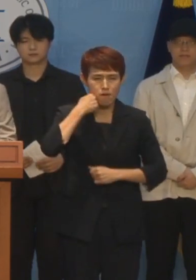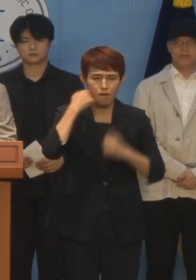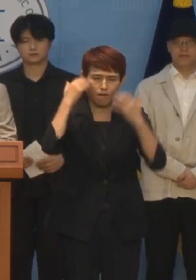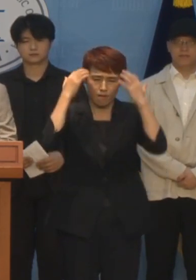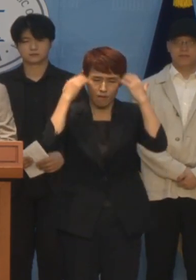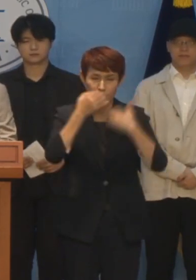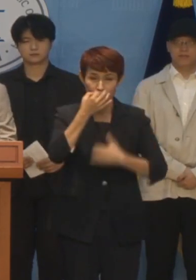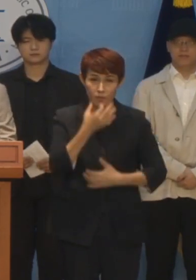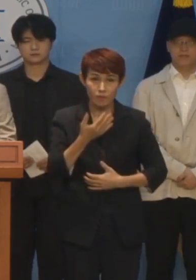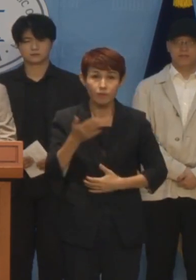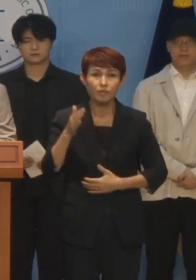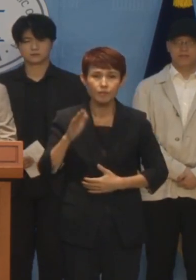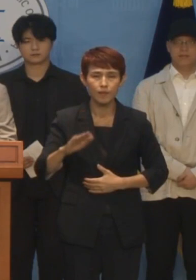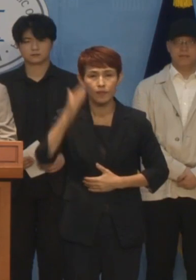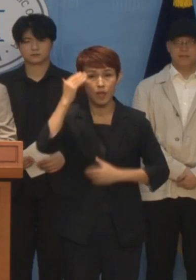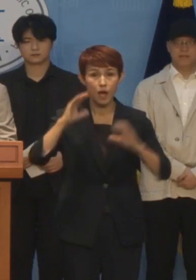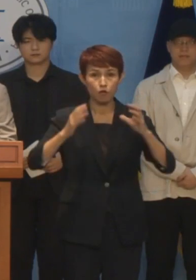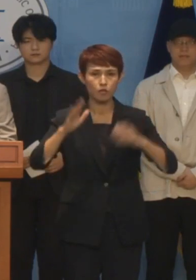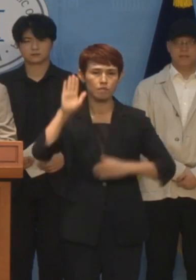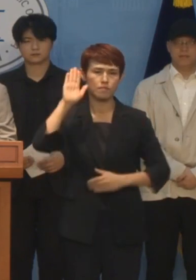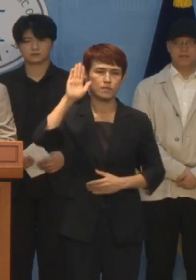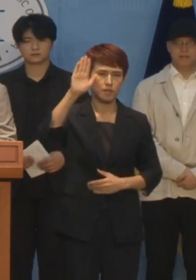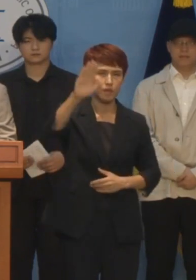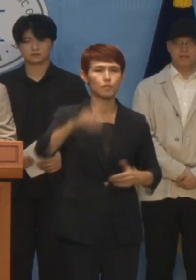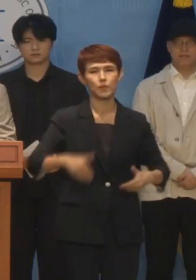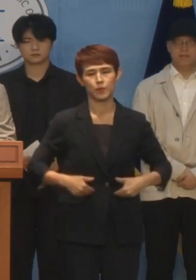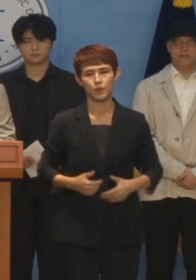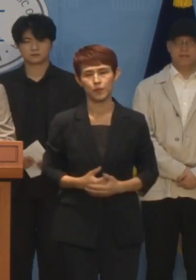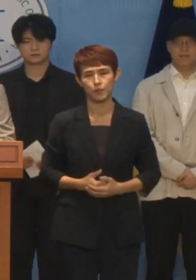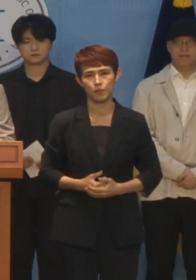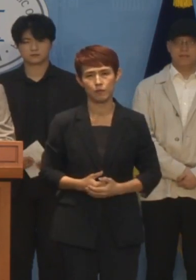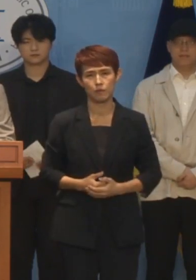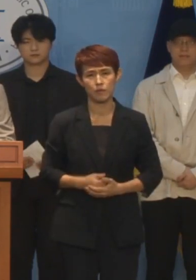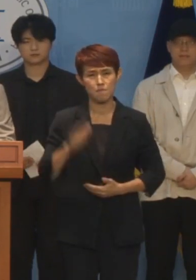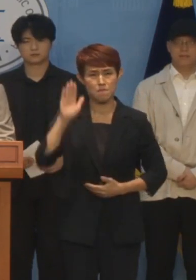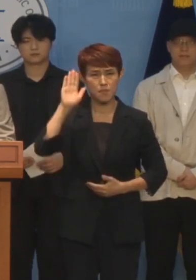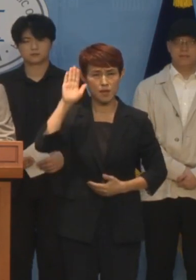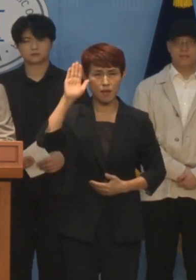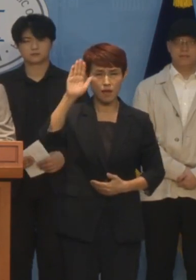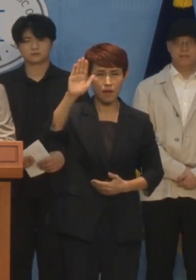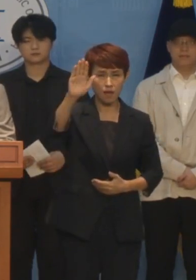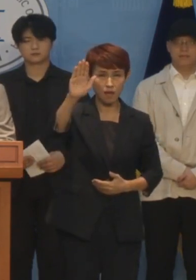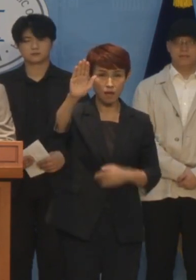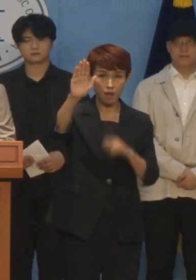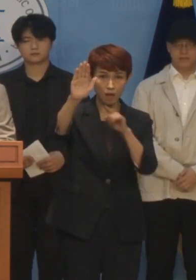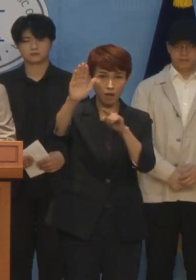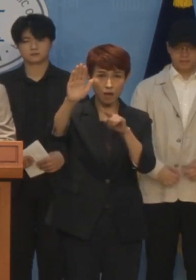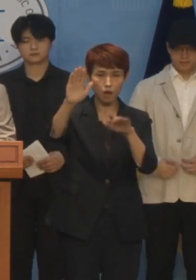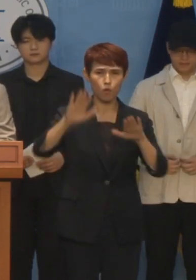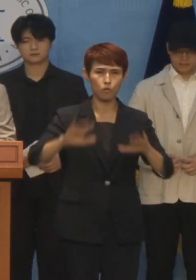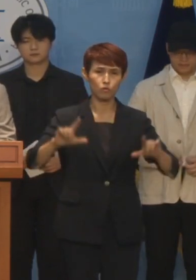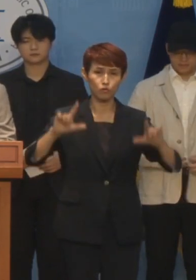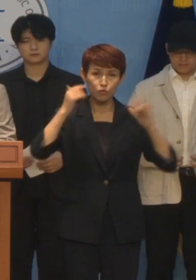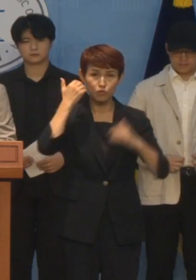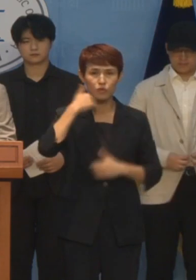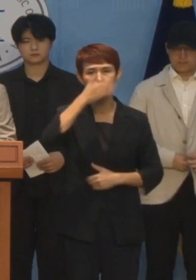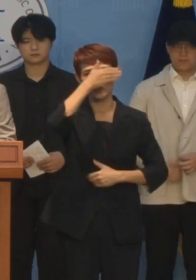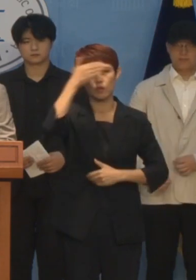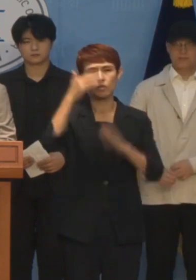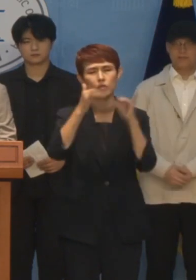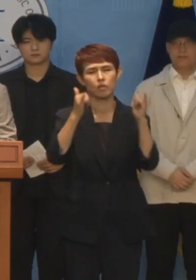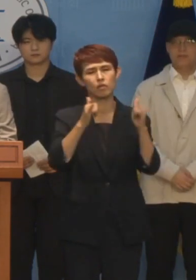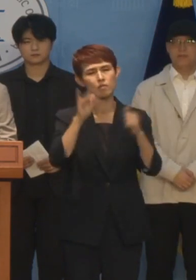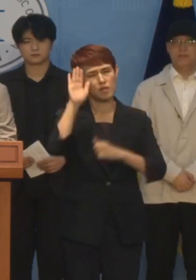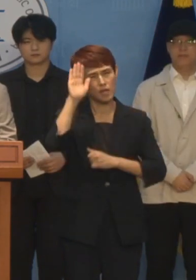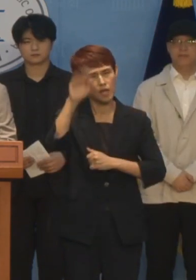힘들어도 대한민국은 미래로 가야 합니다. 그런데 그 미래 속에는 바로 오늘의 주역인 청년 세대,